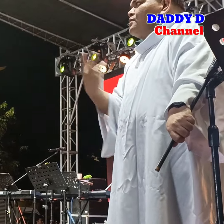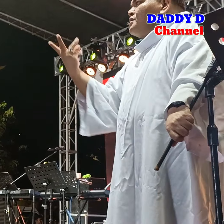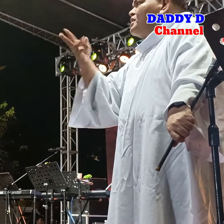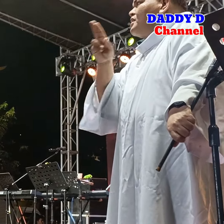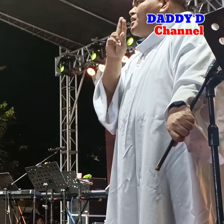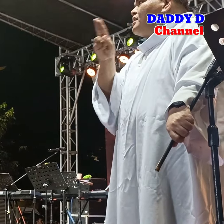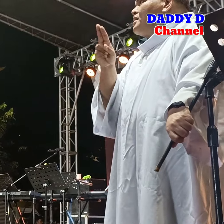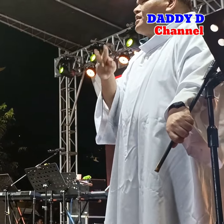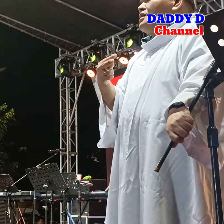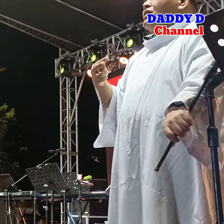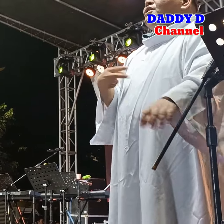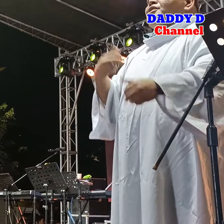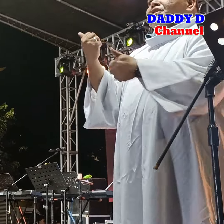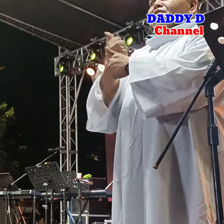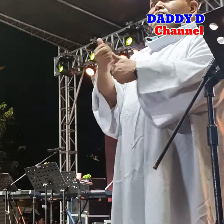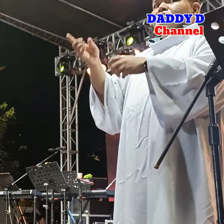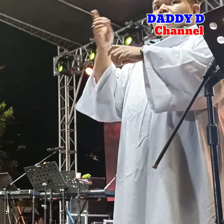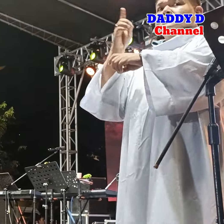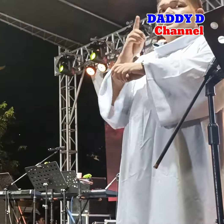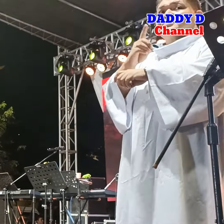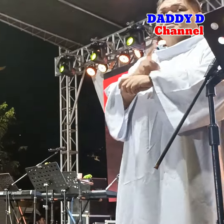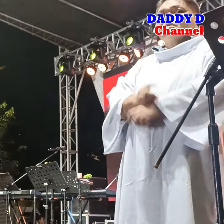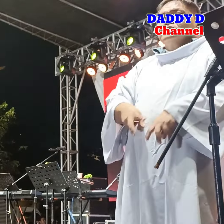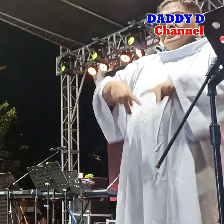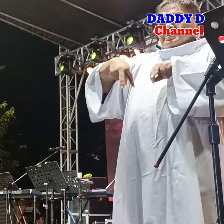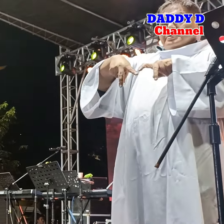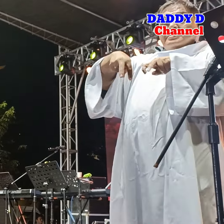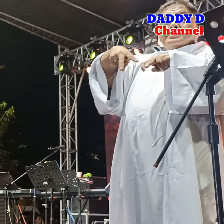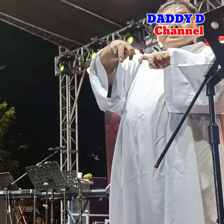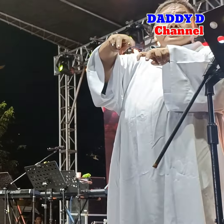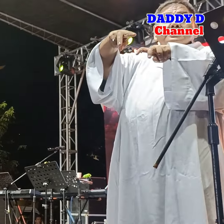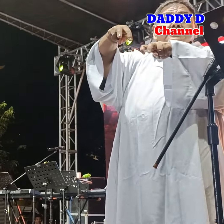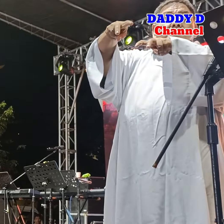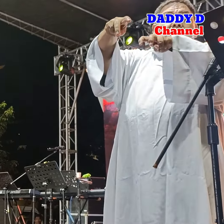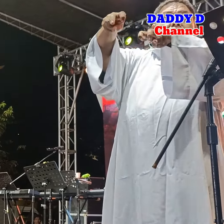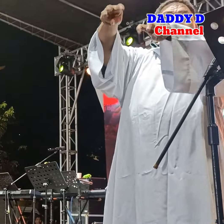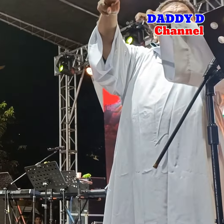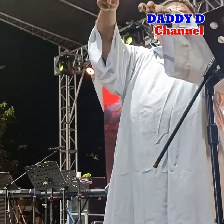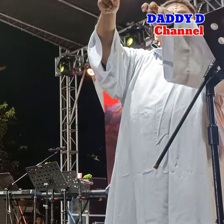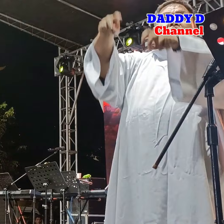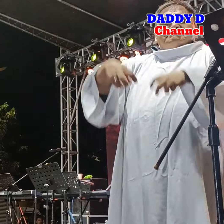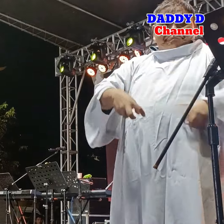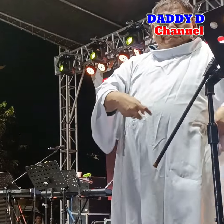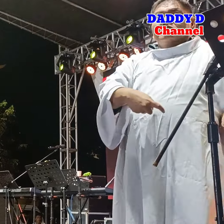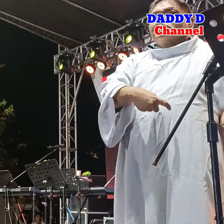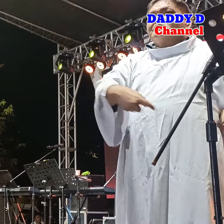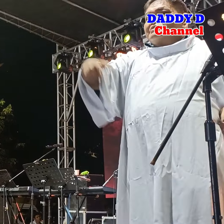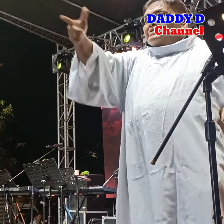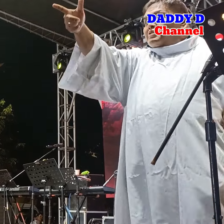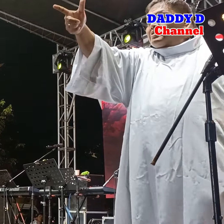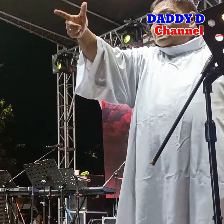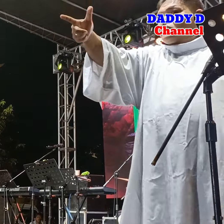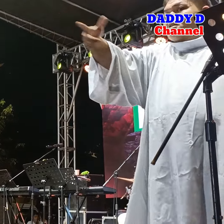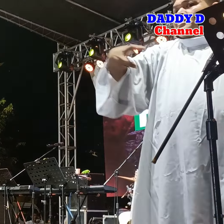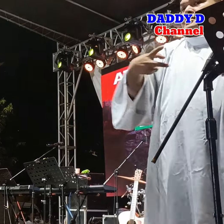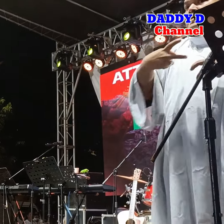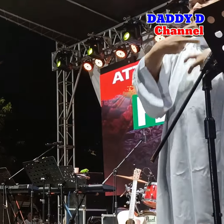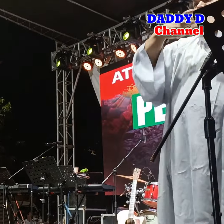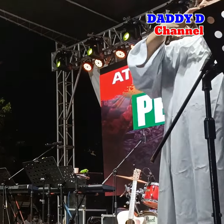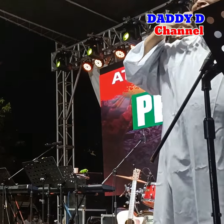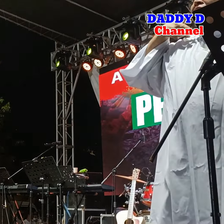Tayo, na araw-araw, pag naglakad sa kalye, di natin alam kung ma-hold up tayo.